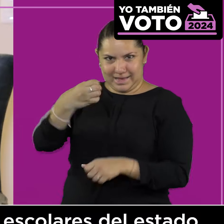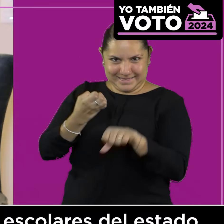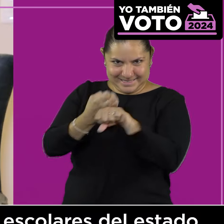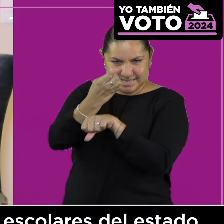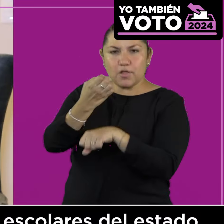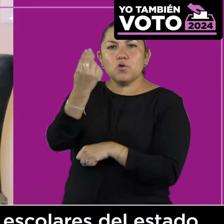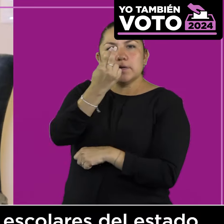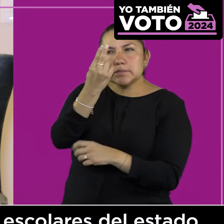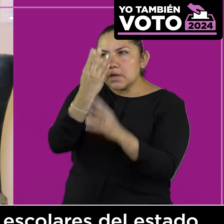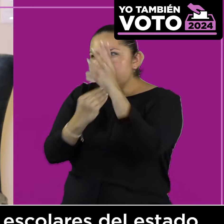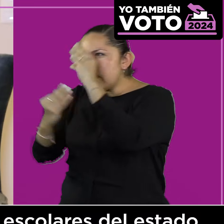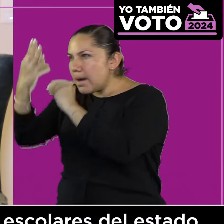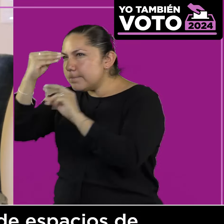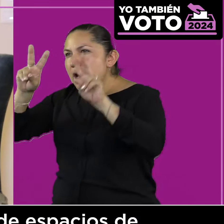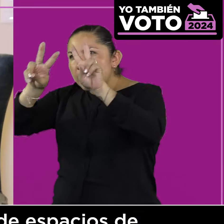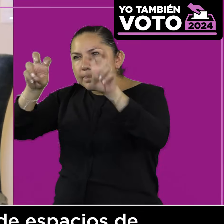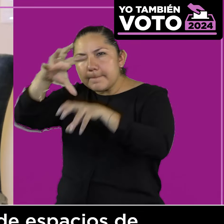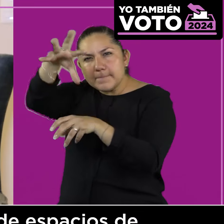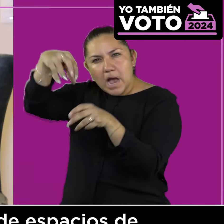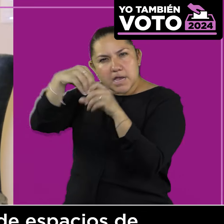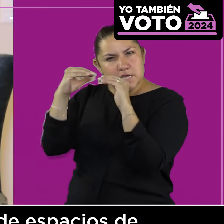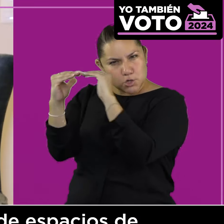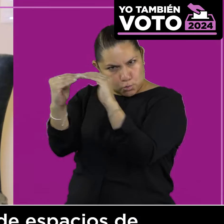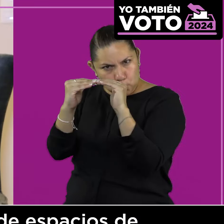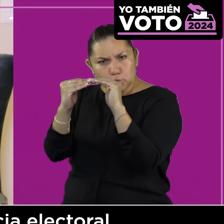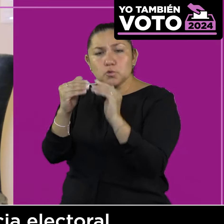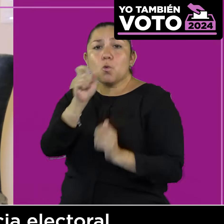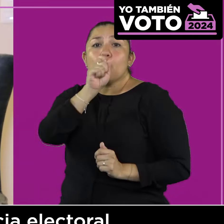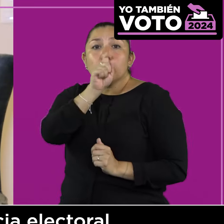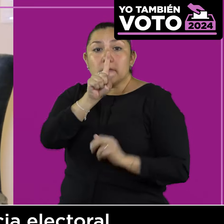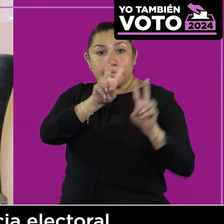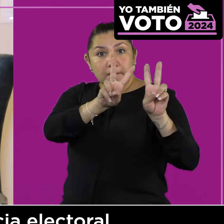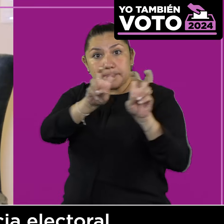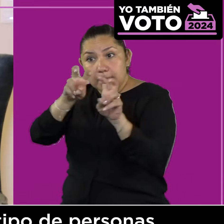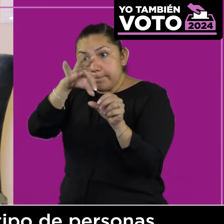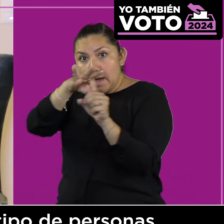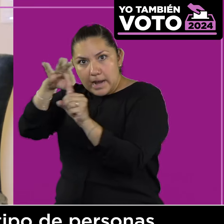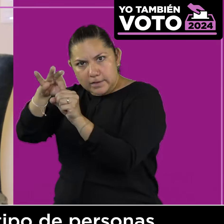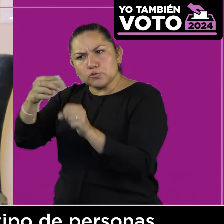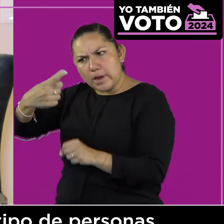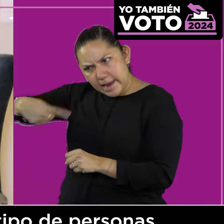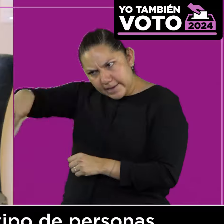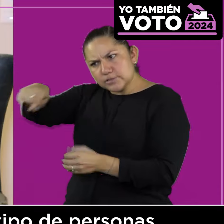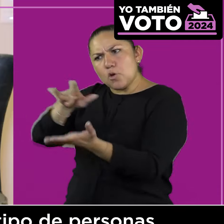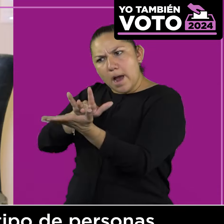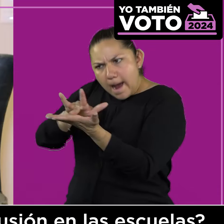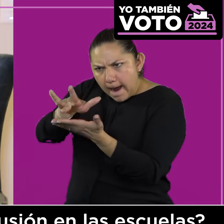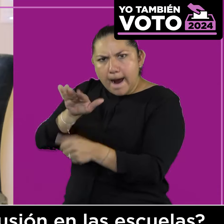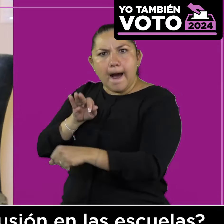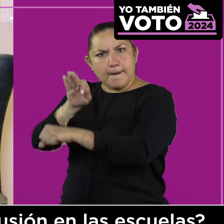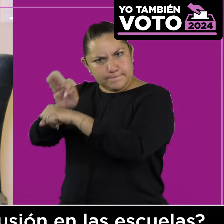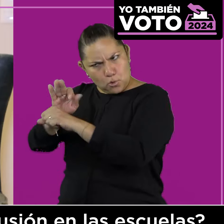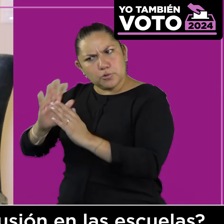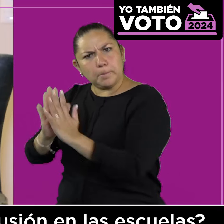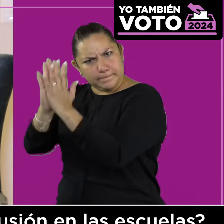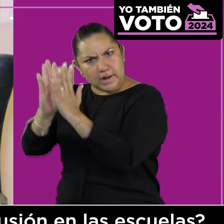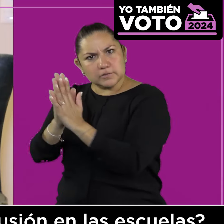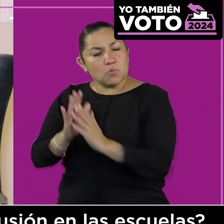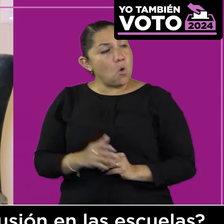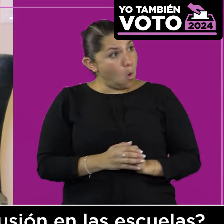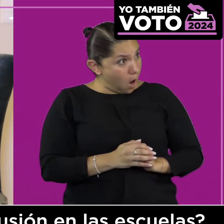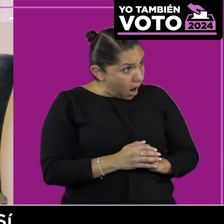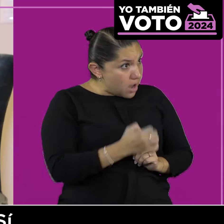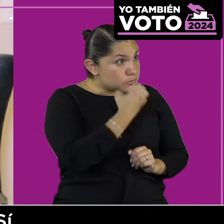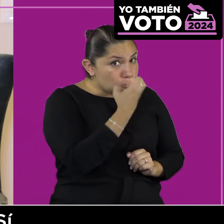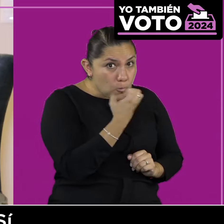todos los niveles escolares del estado y la apertura de espacios de competencia electoral para para este tipo de personas una materia de inclusión en